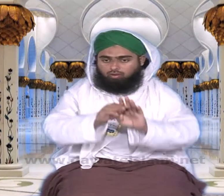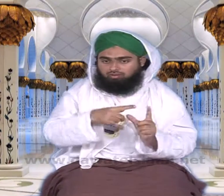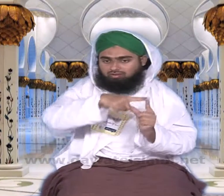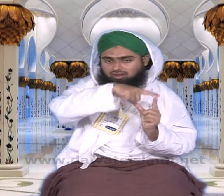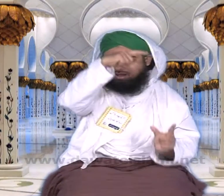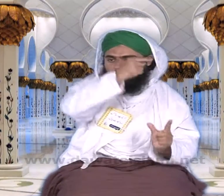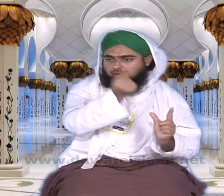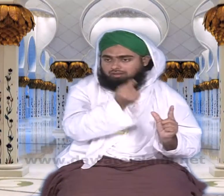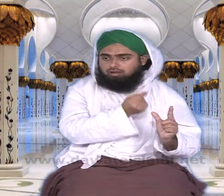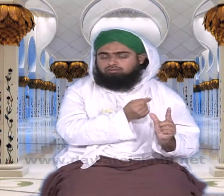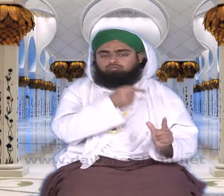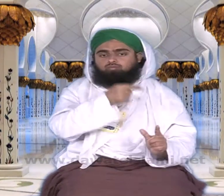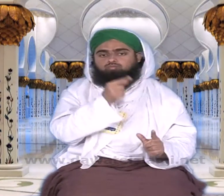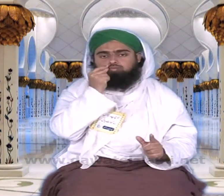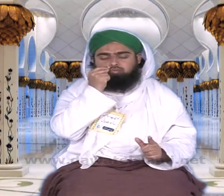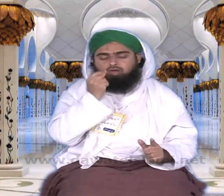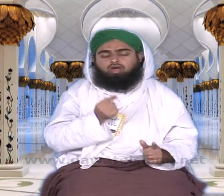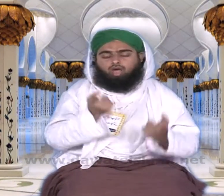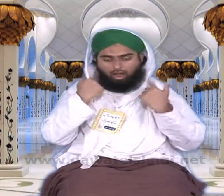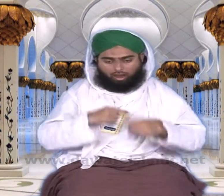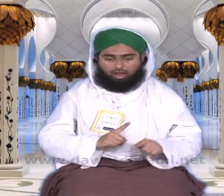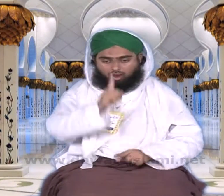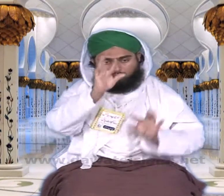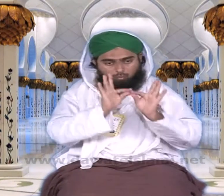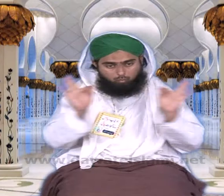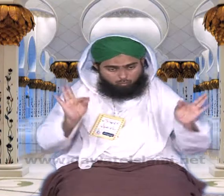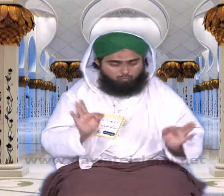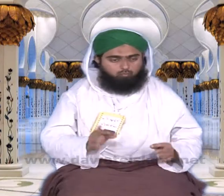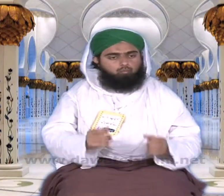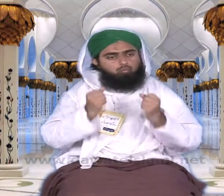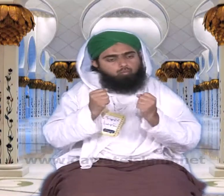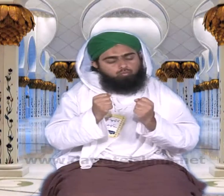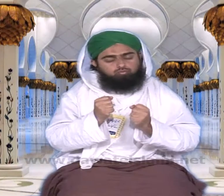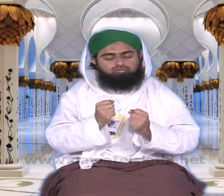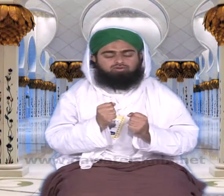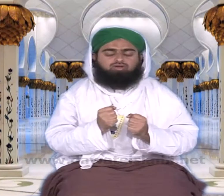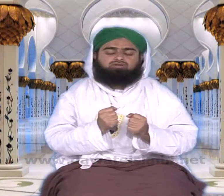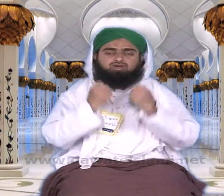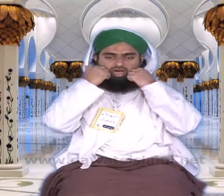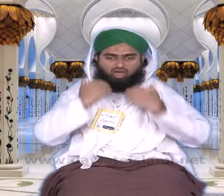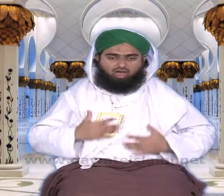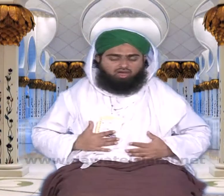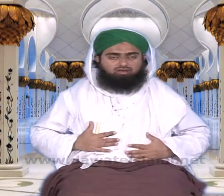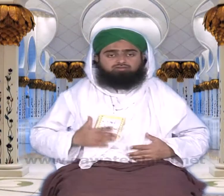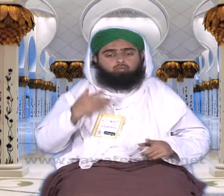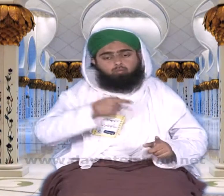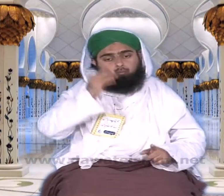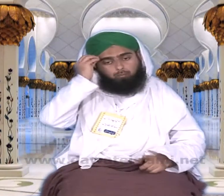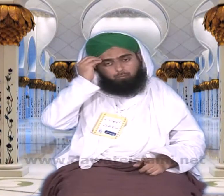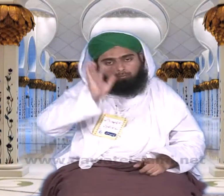دوسری قبر پر لکھا تھا زندگی کا آرام وہ شخص کیسے حاصل کر سکتا ہے جسے یقین